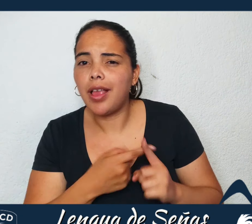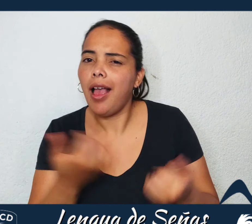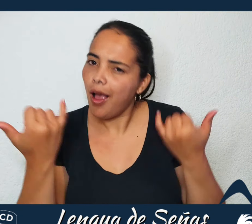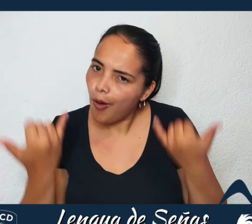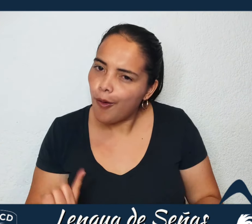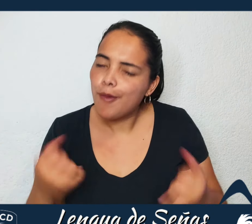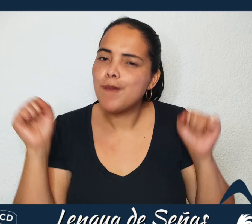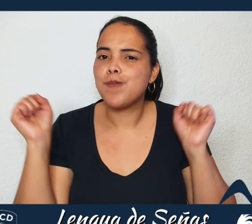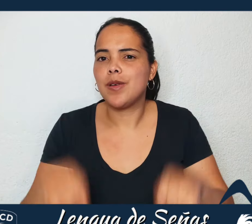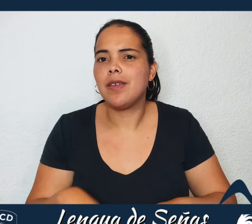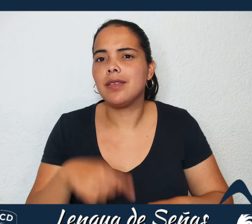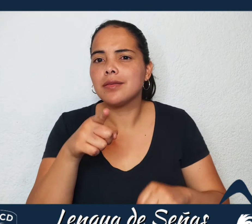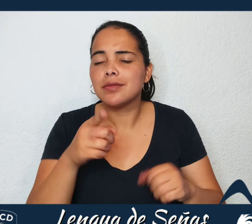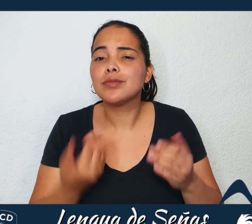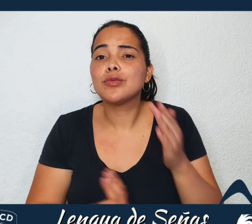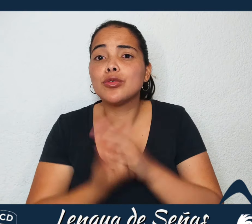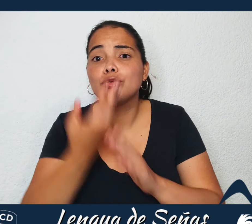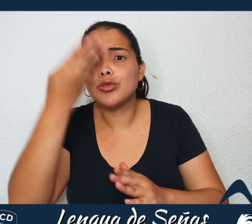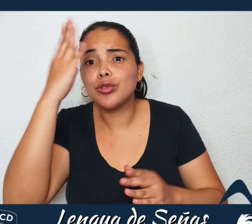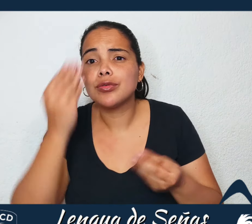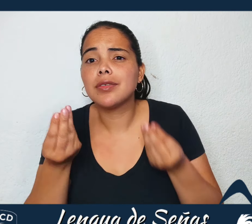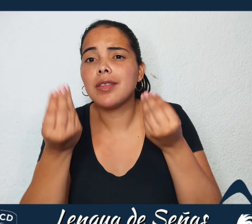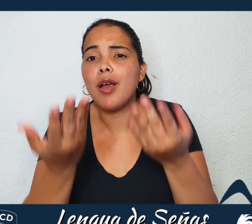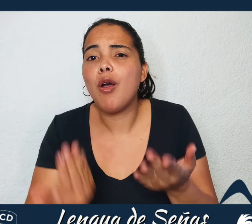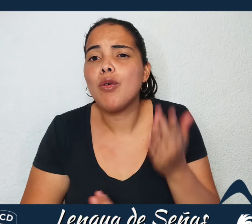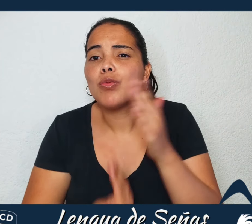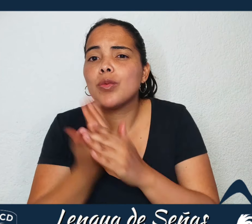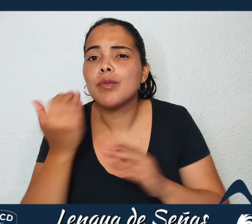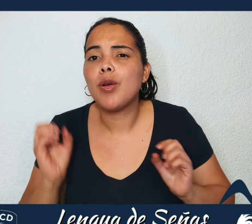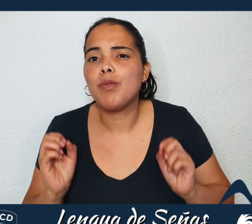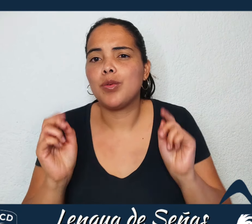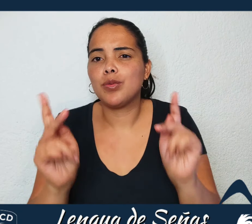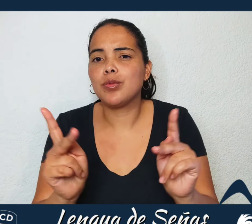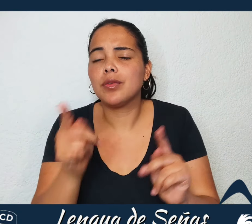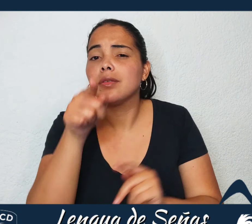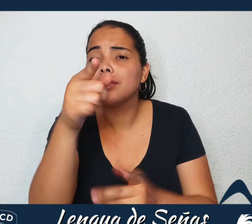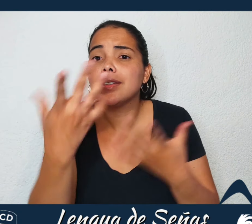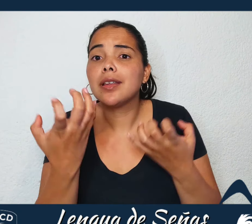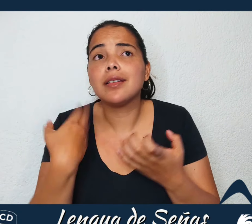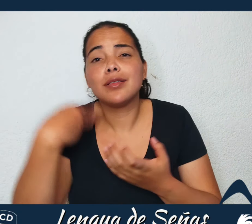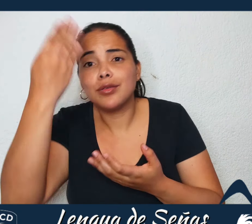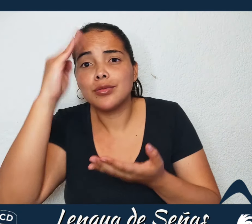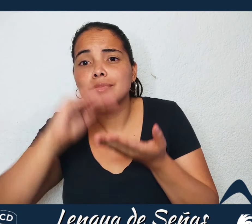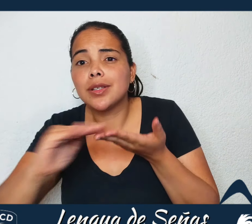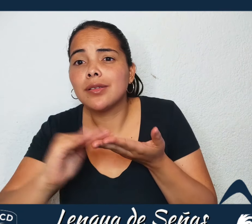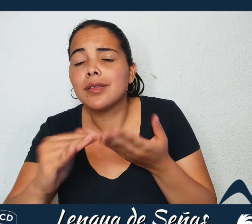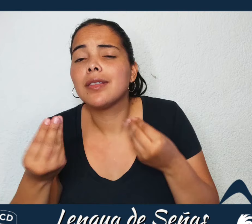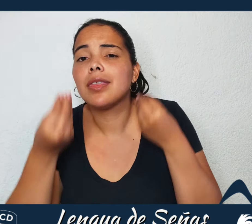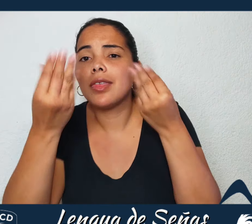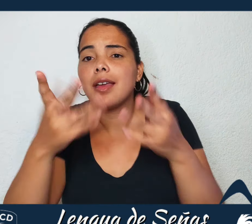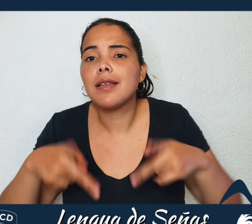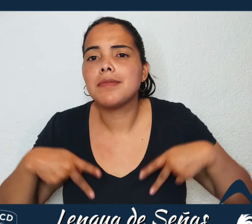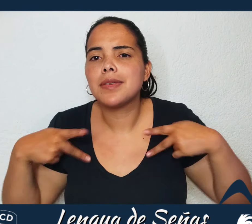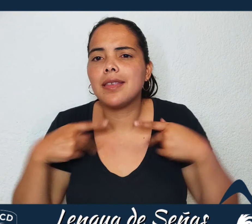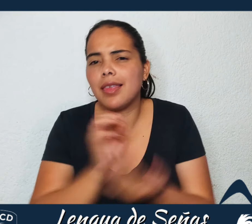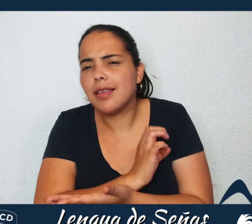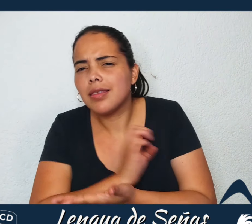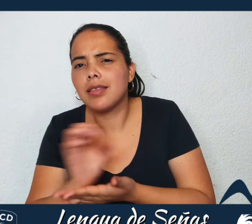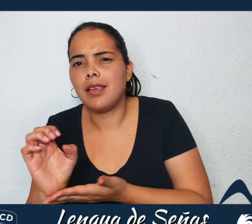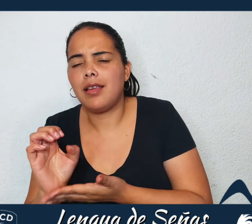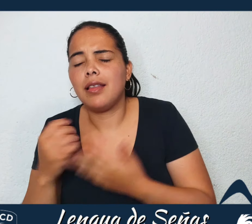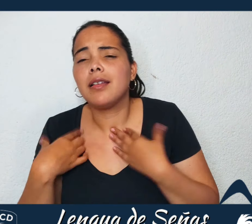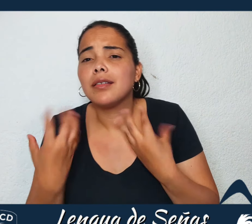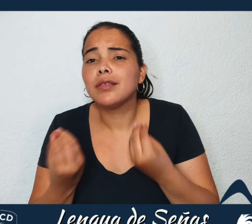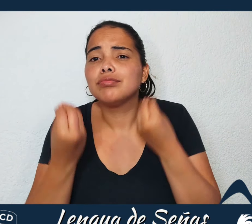Cristo, le invito a que lo haga. Él quiere salvarle, Él quiere perdonarle, Él quiere darle vida eterna. Él ya